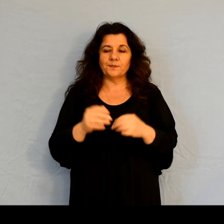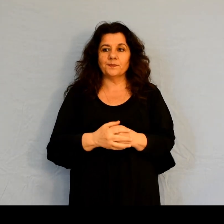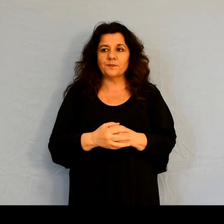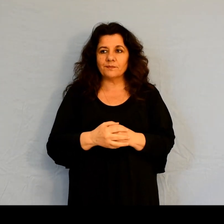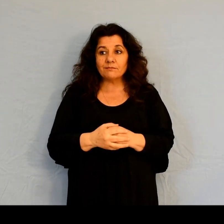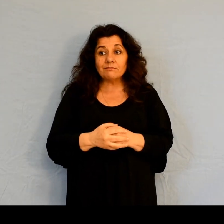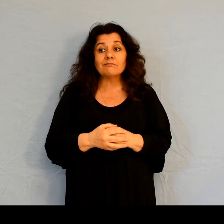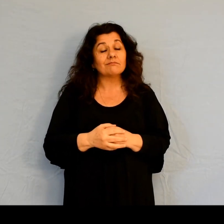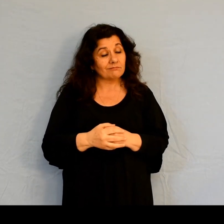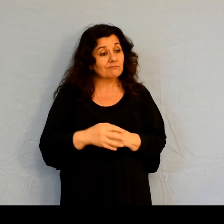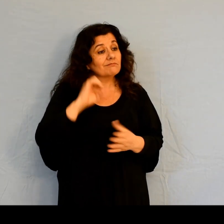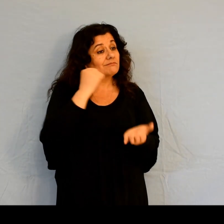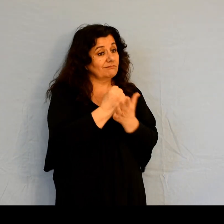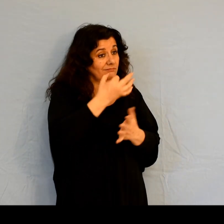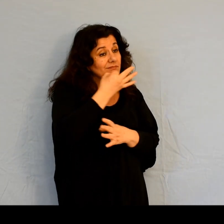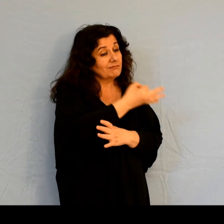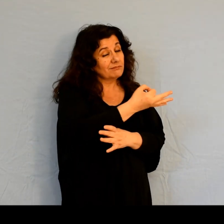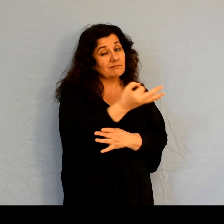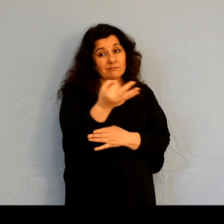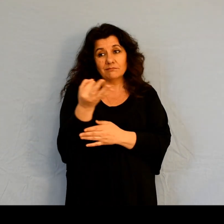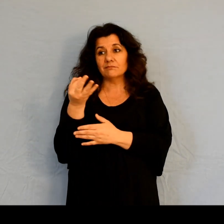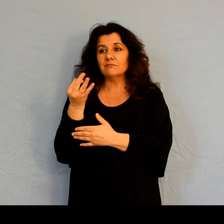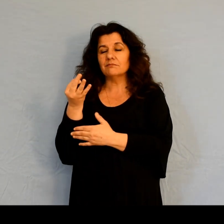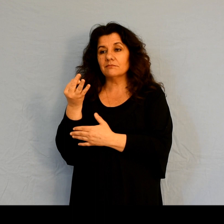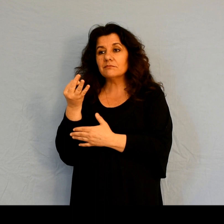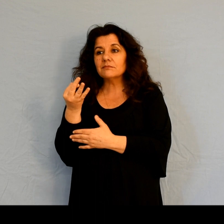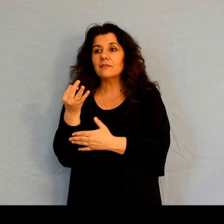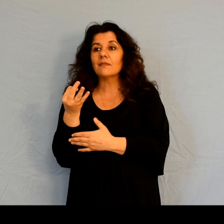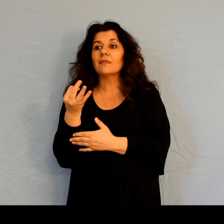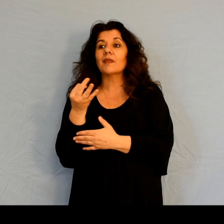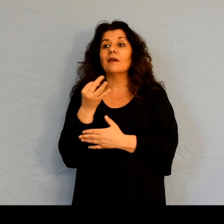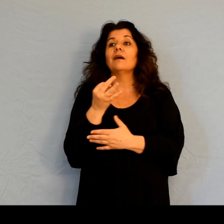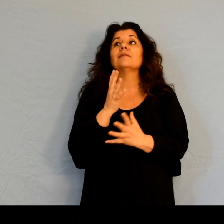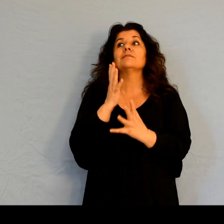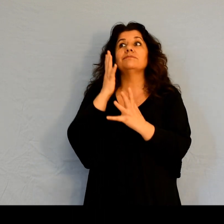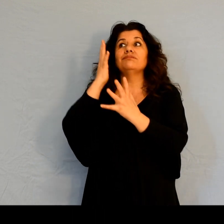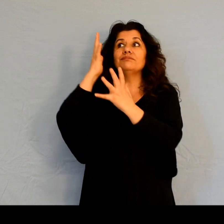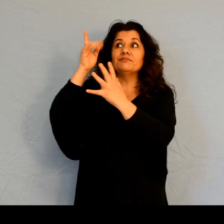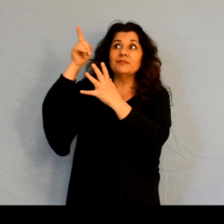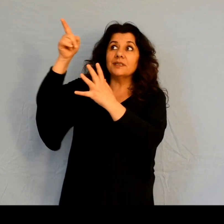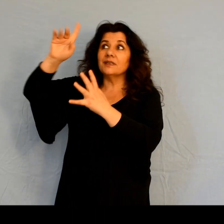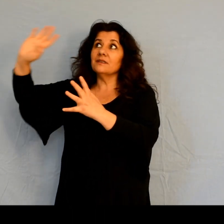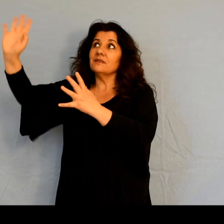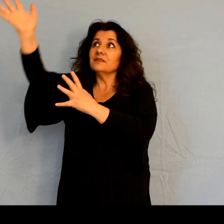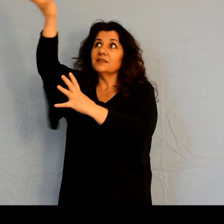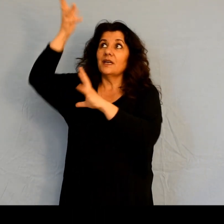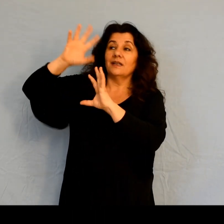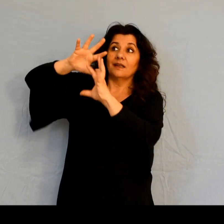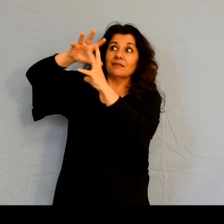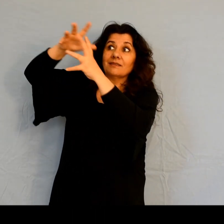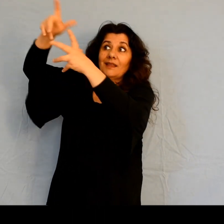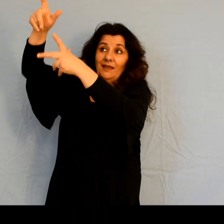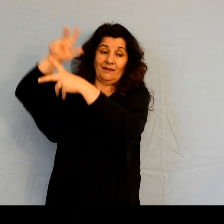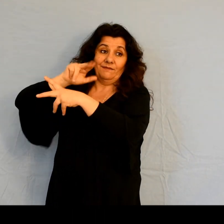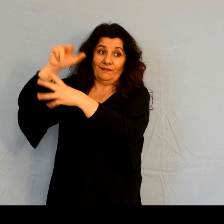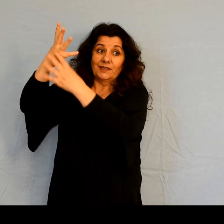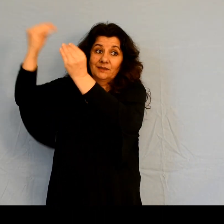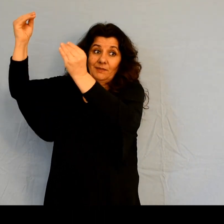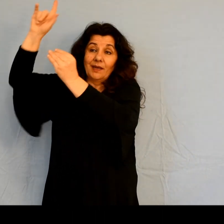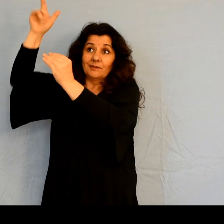Amen, je vous le dis, avant que le ciel et la terre disparaissent, pas un seul iota, pas